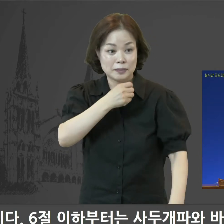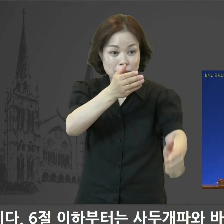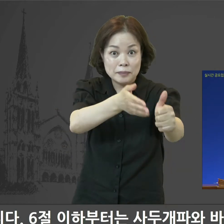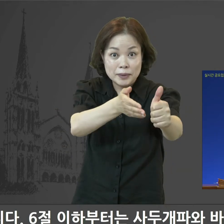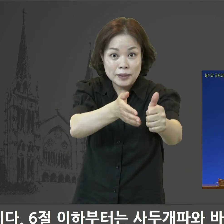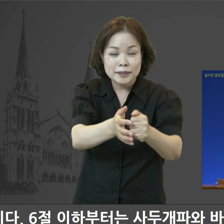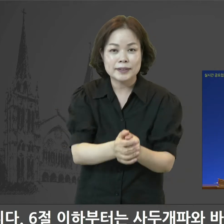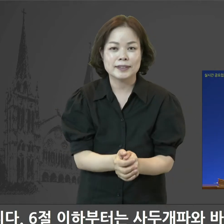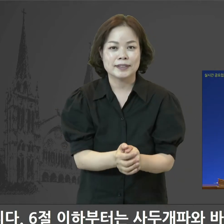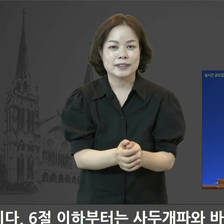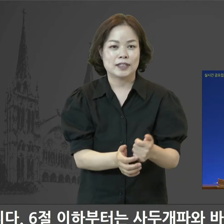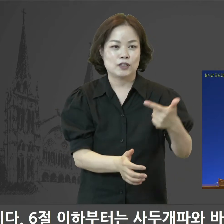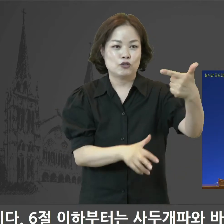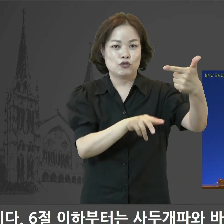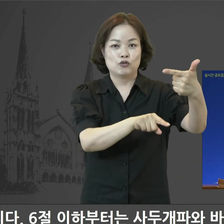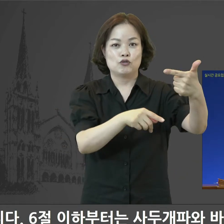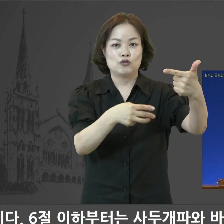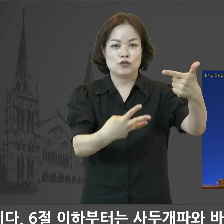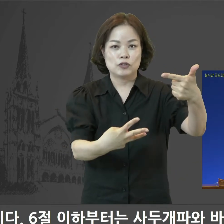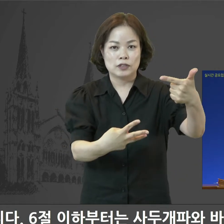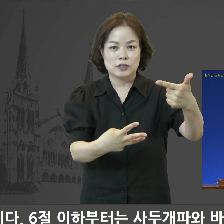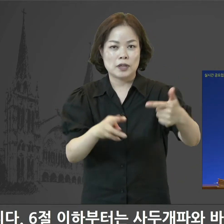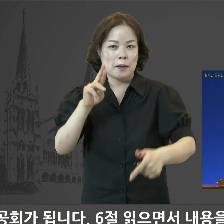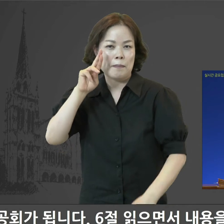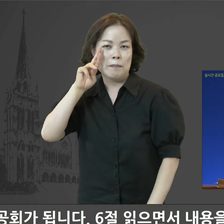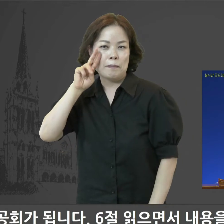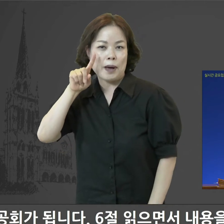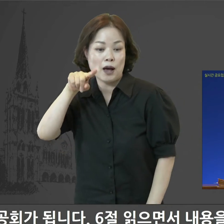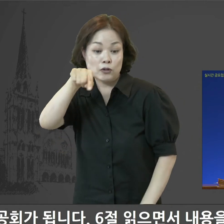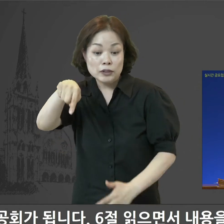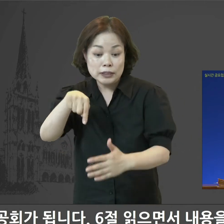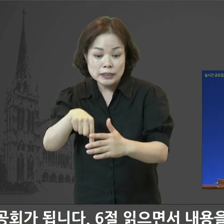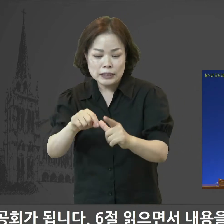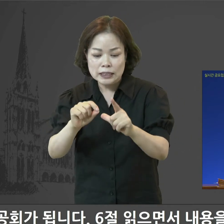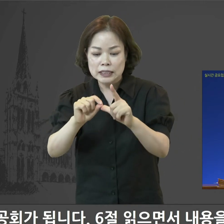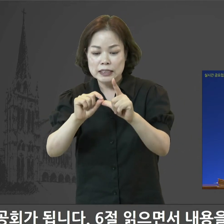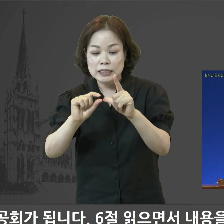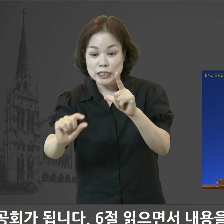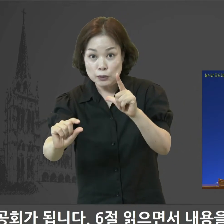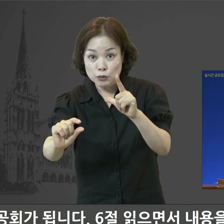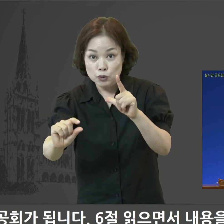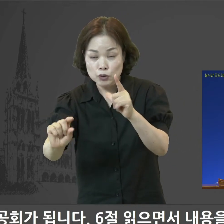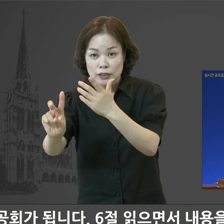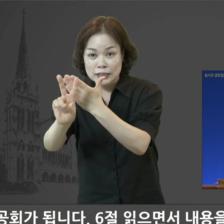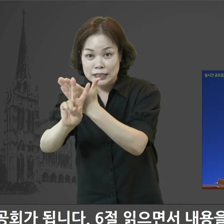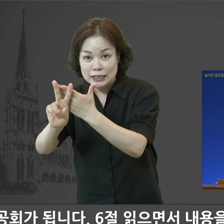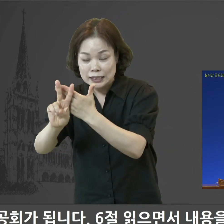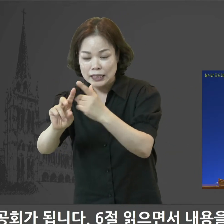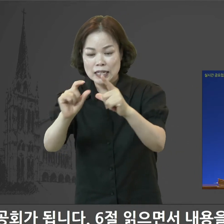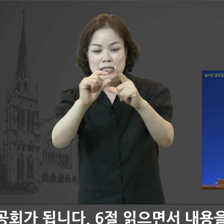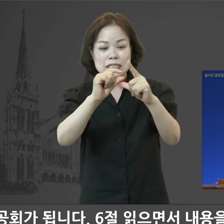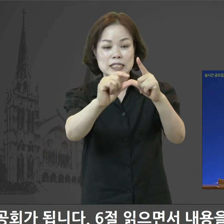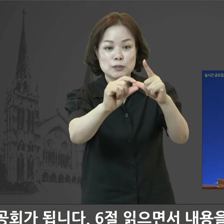준비되셨죠? 자, 같이 한번 읽습니다. 바울이 그 중에 일부는 사두개인이요 다른 일부는 바리새인인